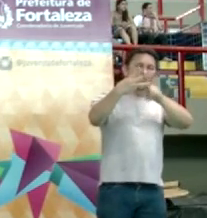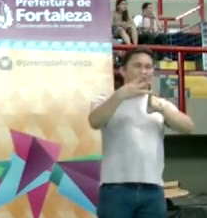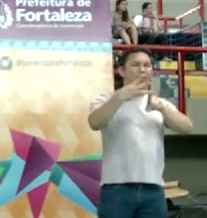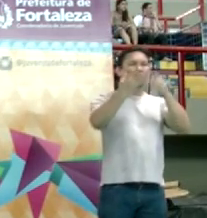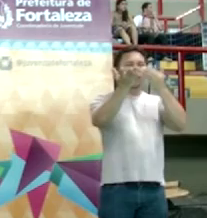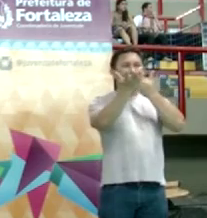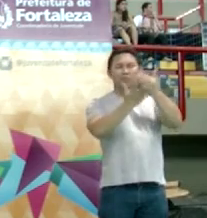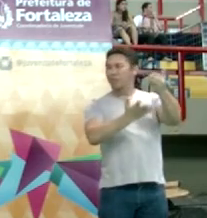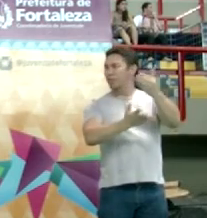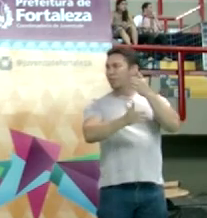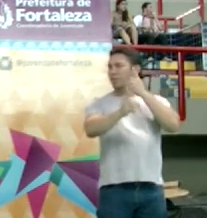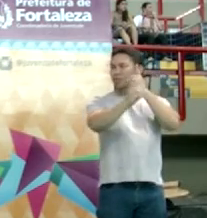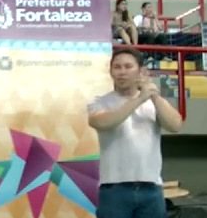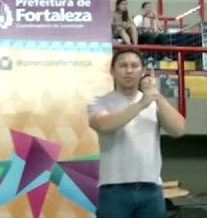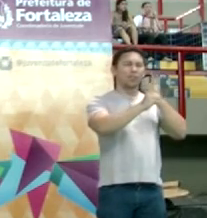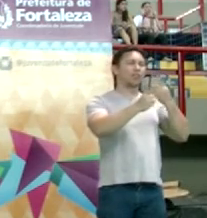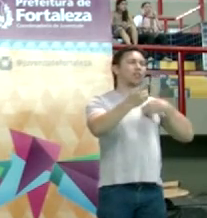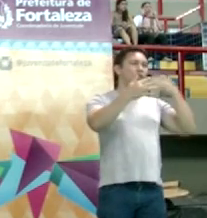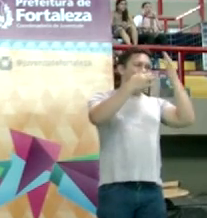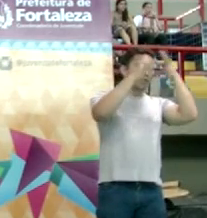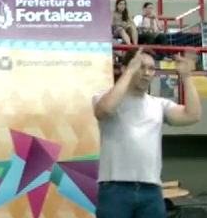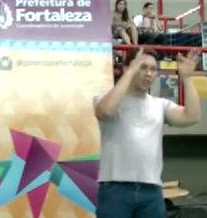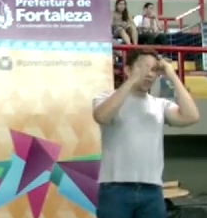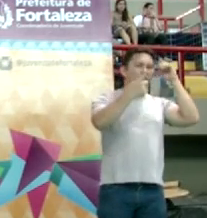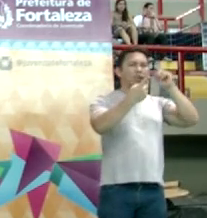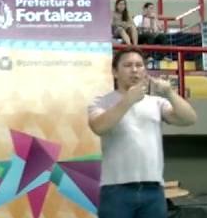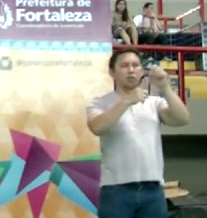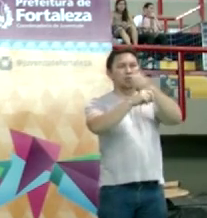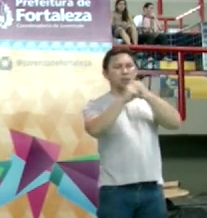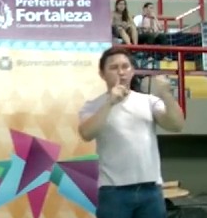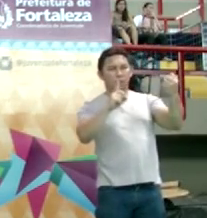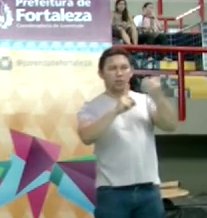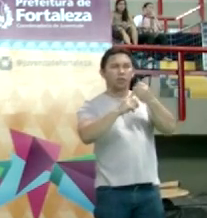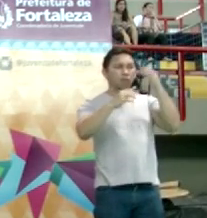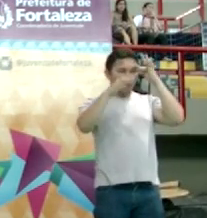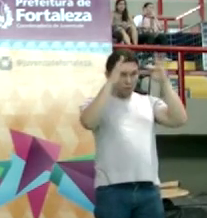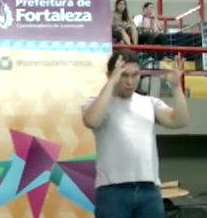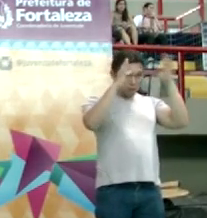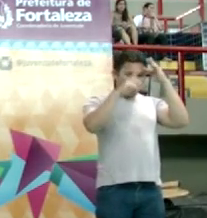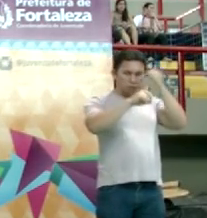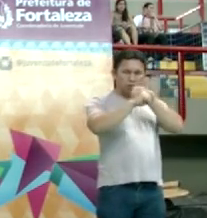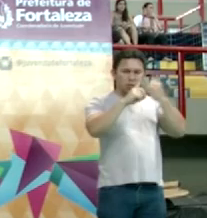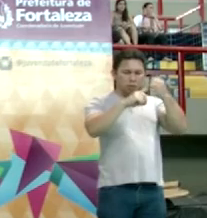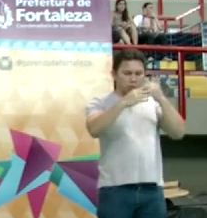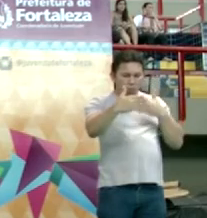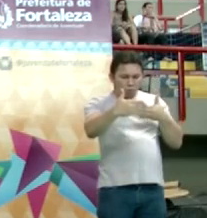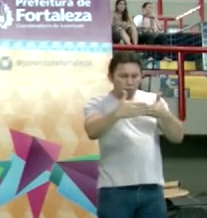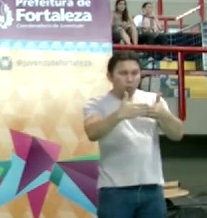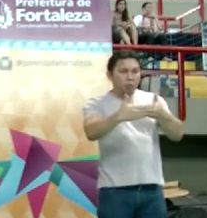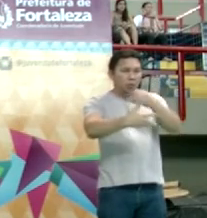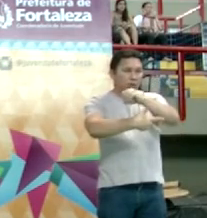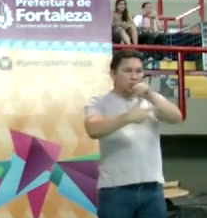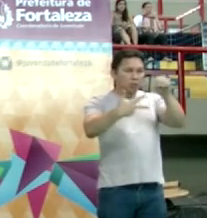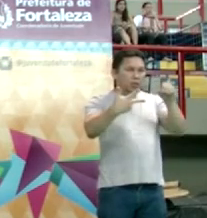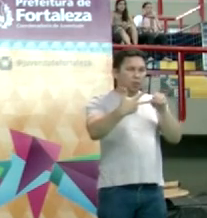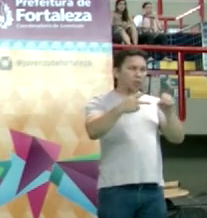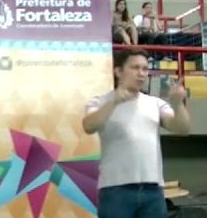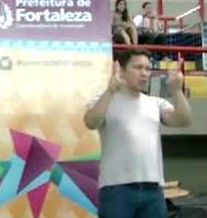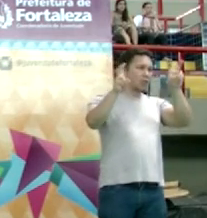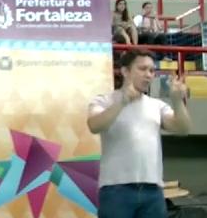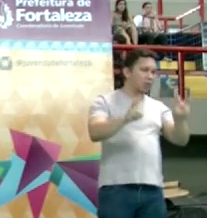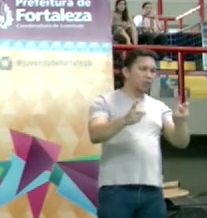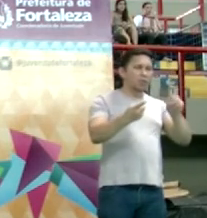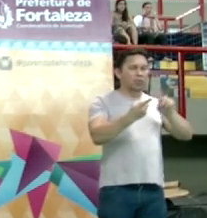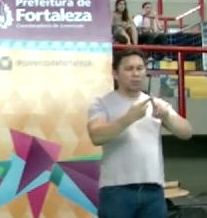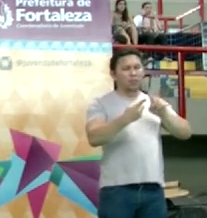gente começa a ter os nossos encontros sobre filosofia, sobre sociologia, né? Deixar a filosofia e sociologia quando estiver mais pertinho para a gente pegar esses temas. História